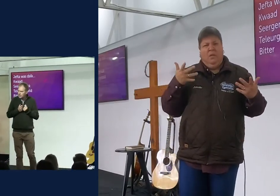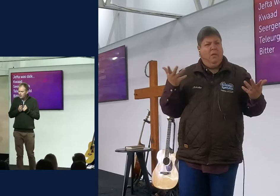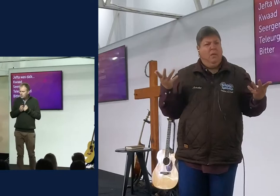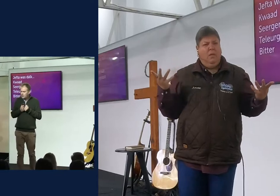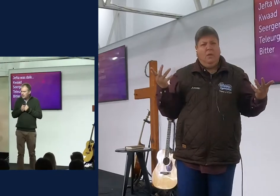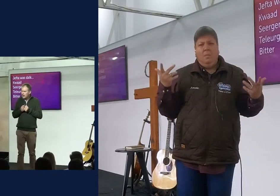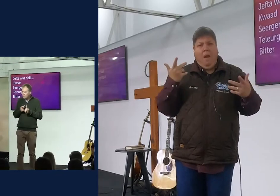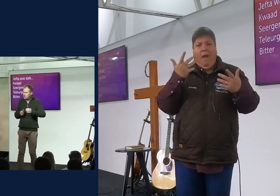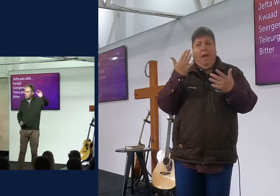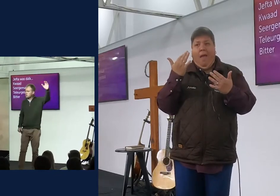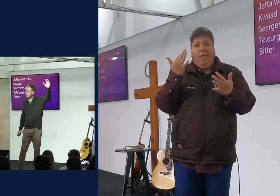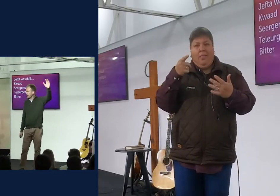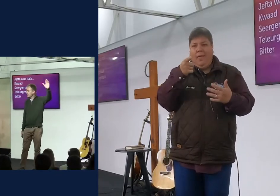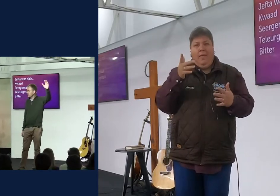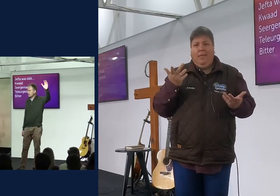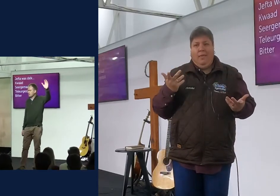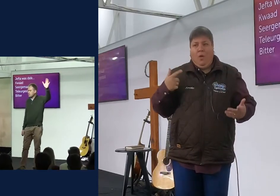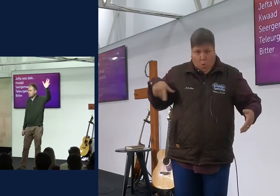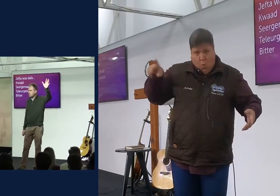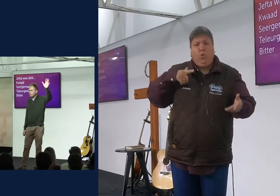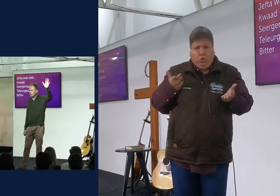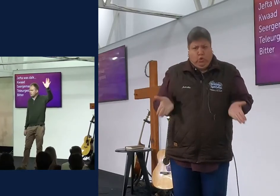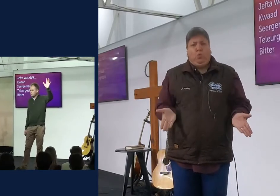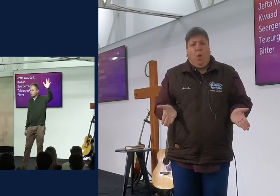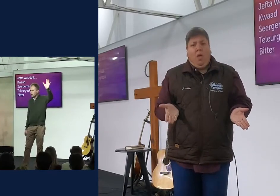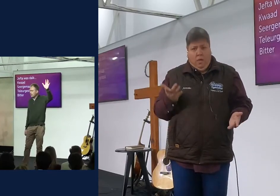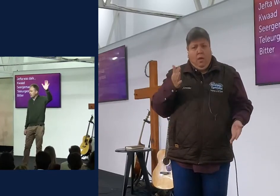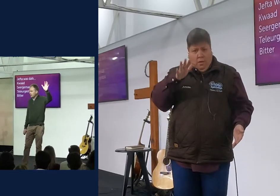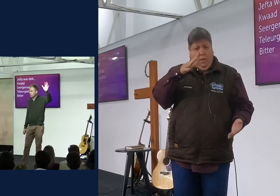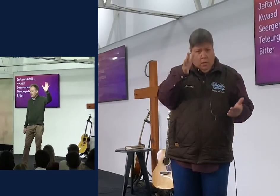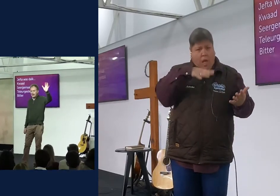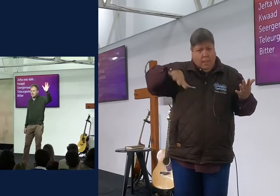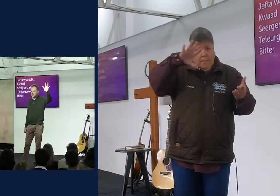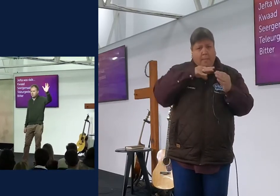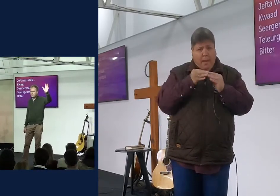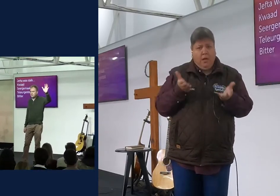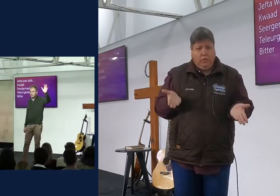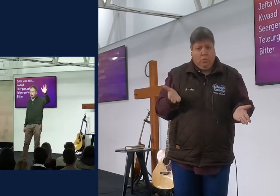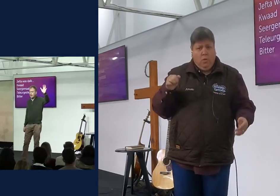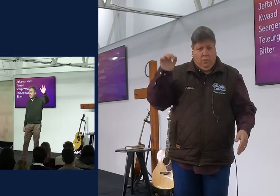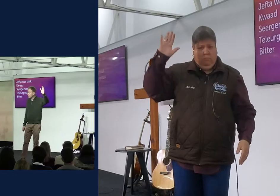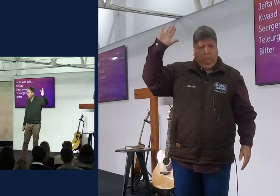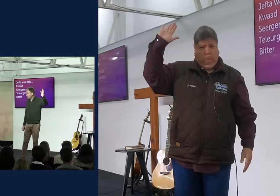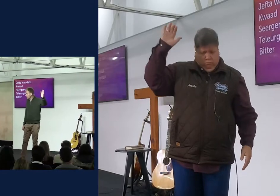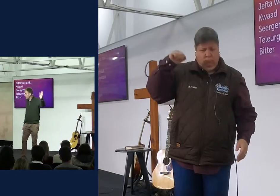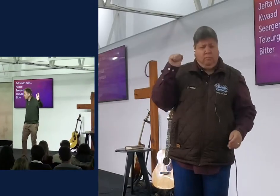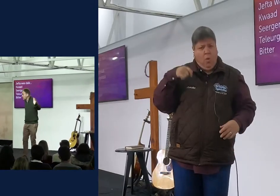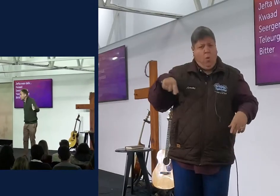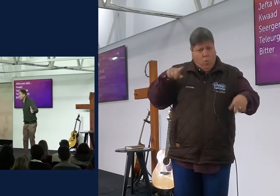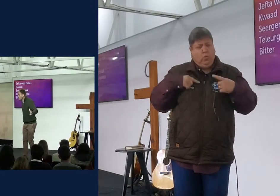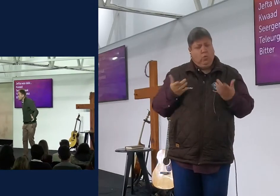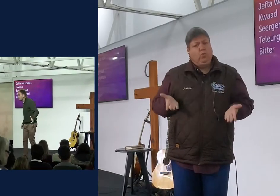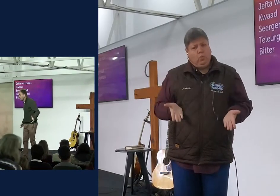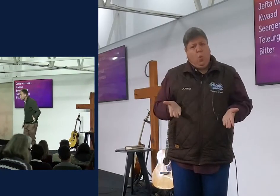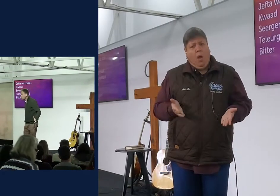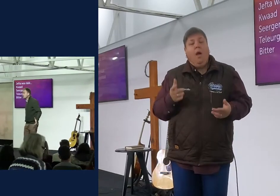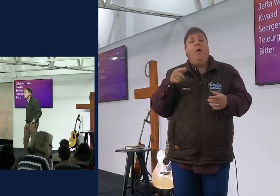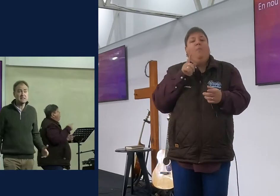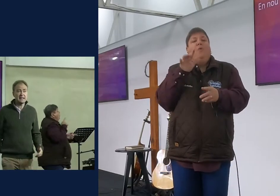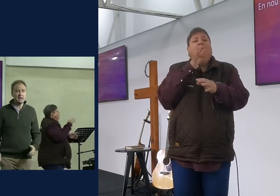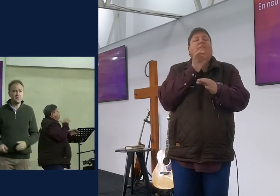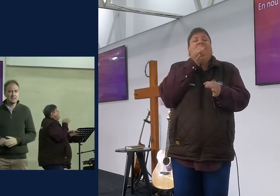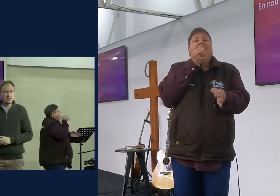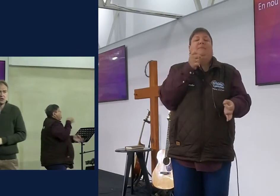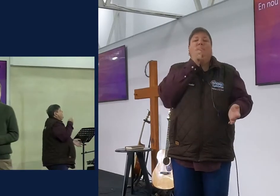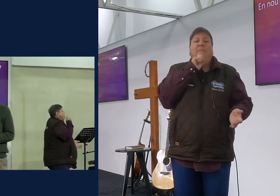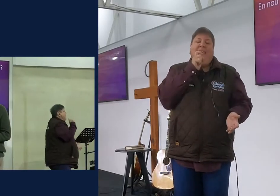jy kan het nie van hier af gaan nie, was jy al op so'n plek, ek wil nie het sien, was jy al op so'n plek wat jy gevoel het, wordie, ek sit nou vast hier, en dit gebeur met ons, ons is mense, ons sit